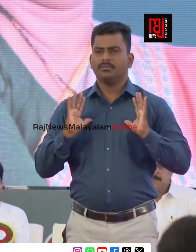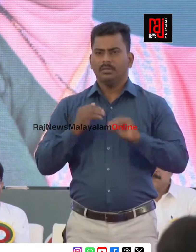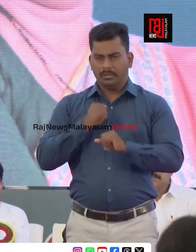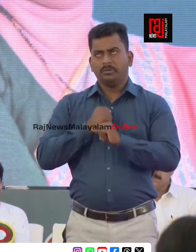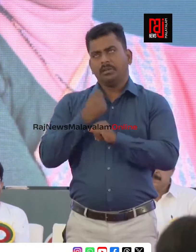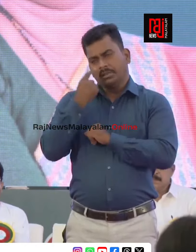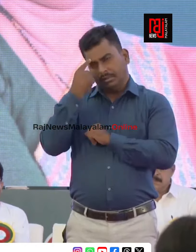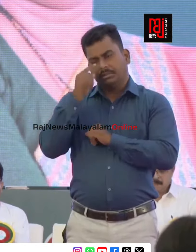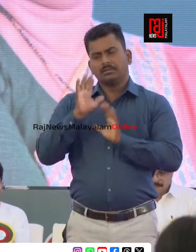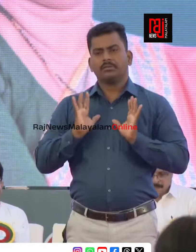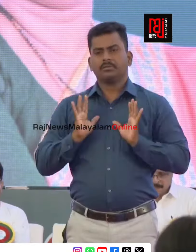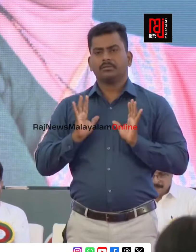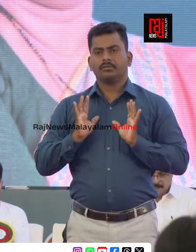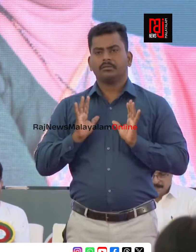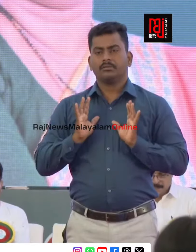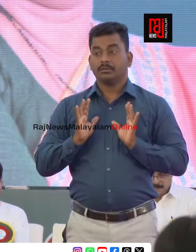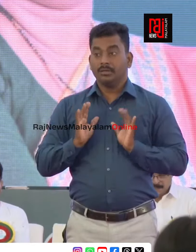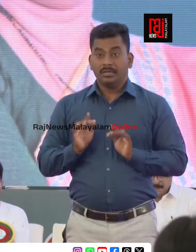ഇത്